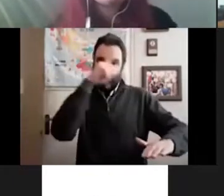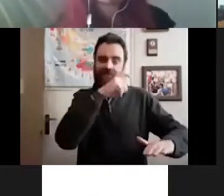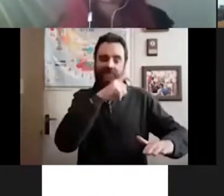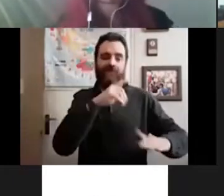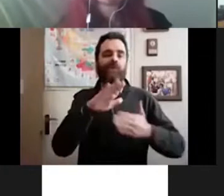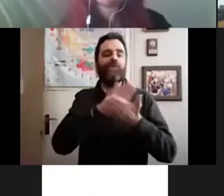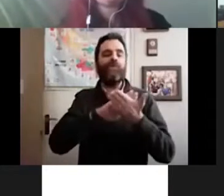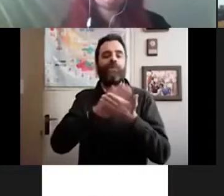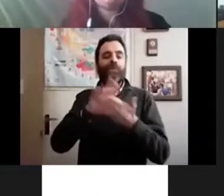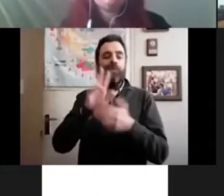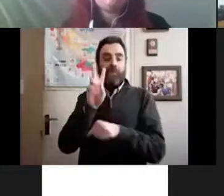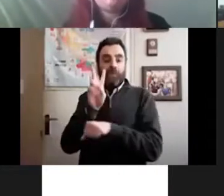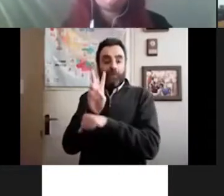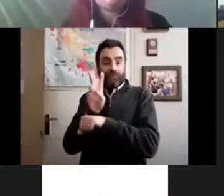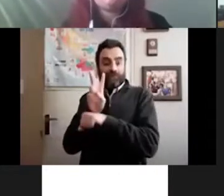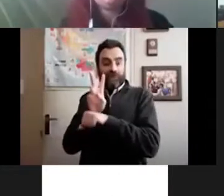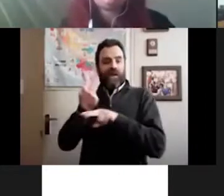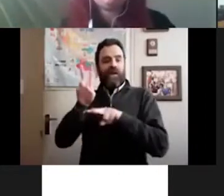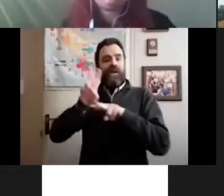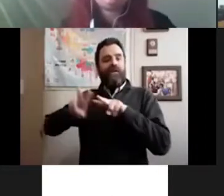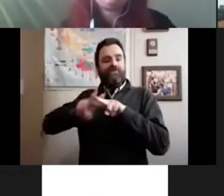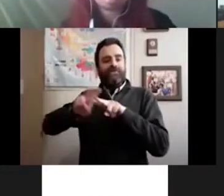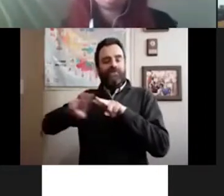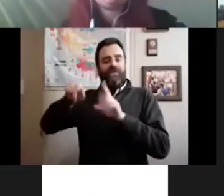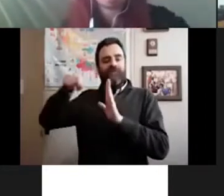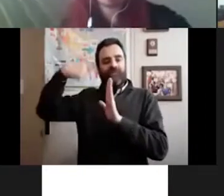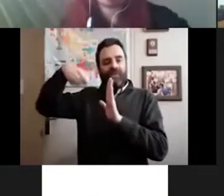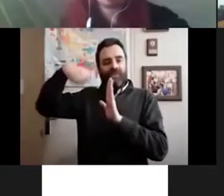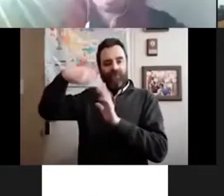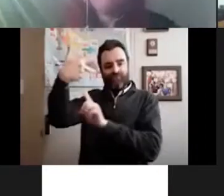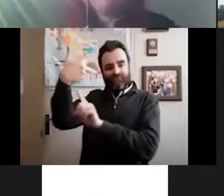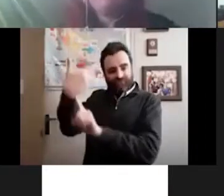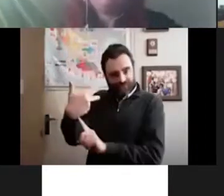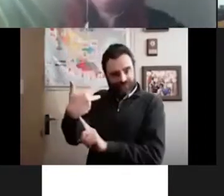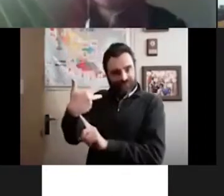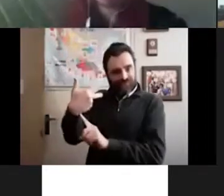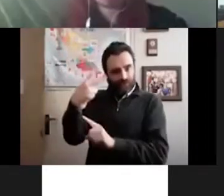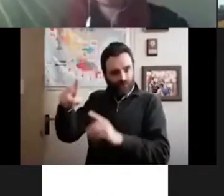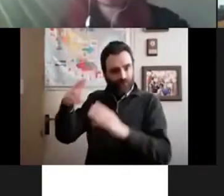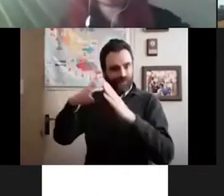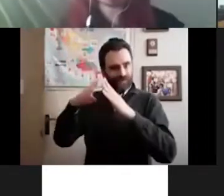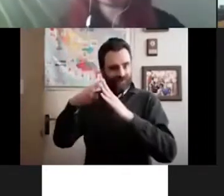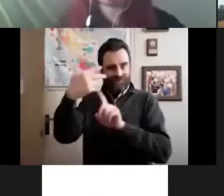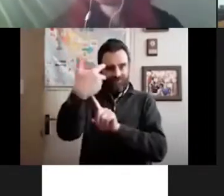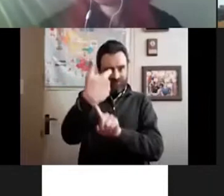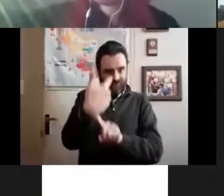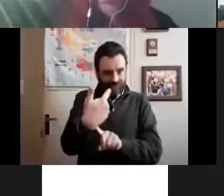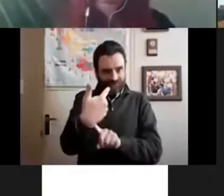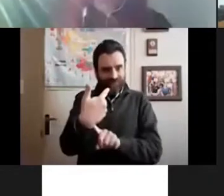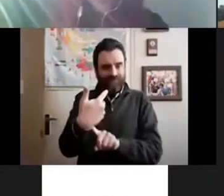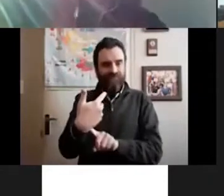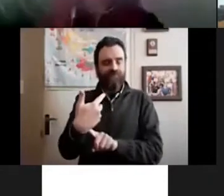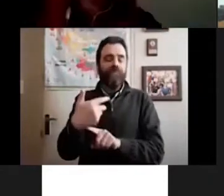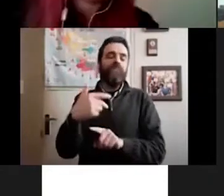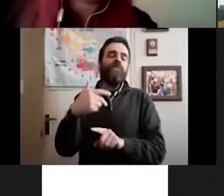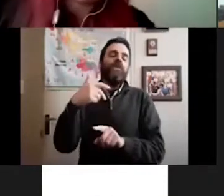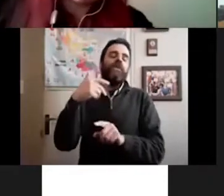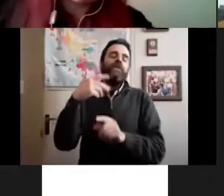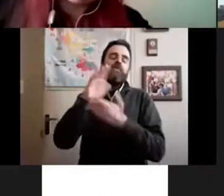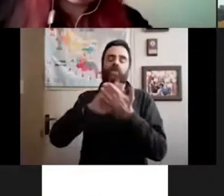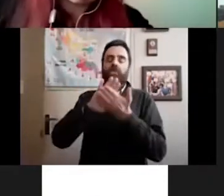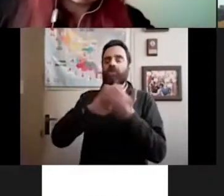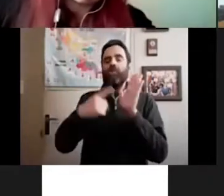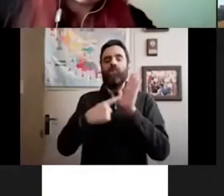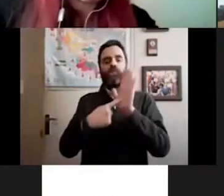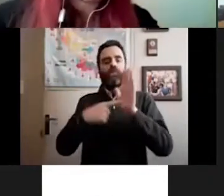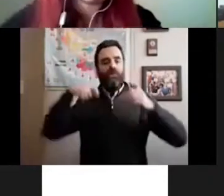A los niños más pequeños igual fue un poco más difícil. Por ejemplo, la profesora hacía un video, se grababa en la casa.